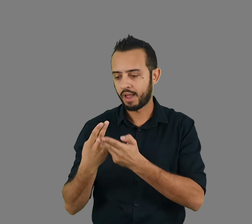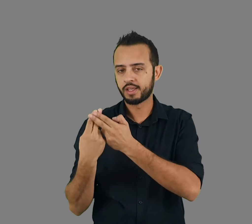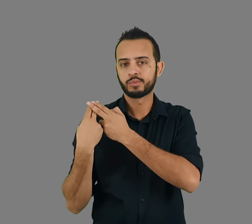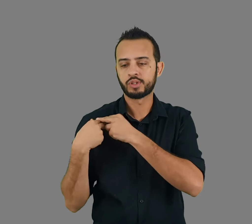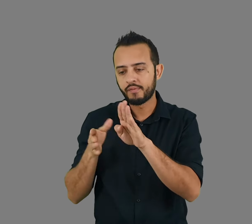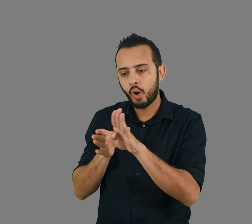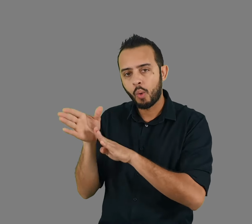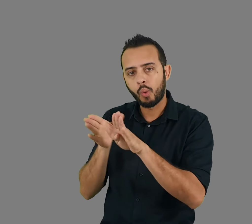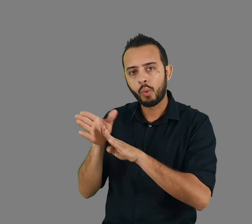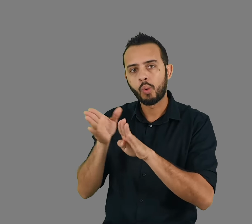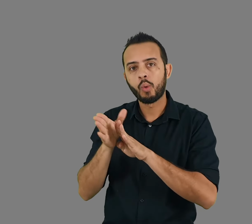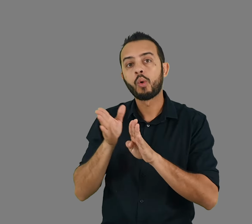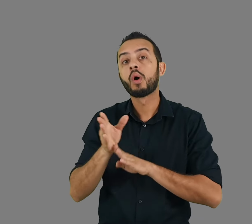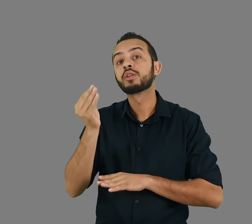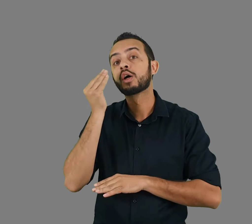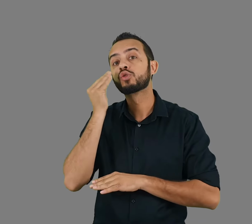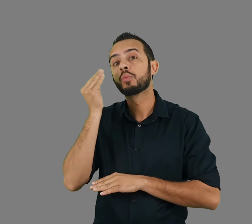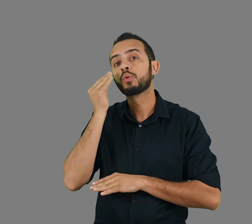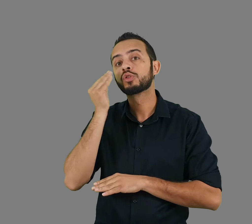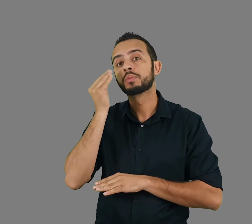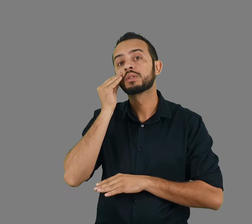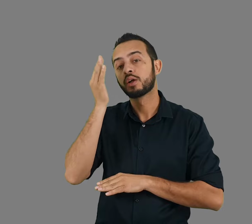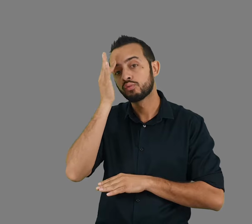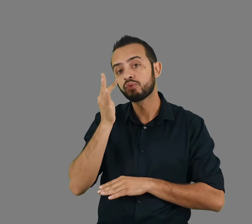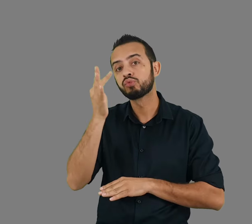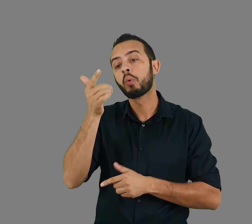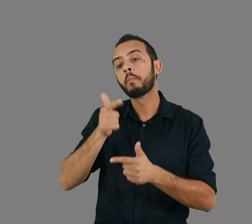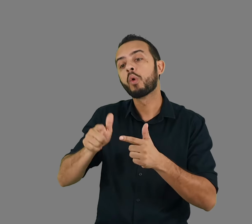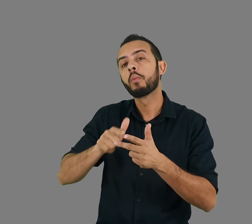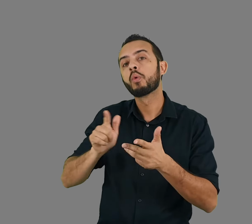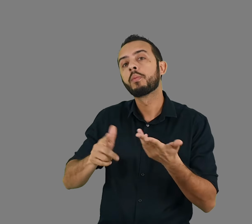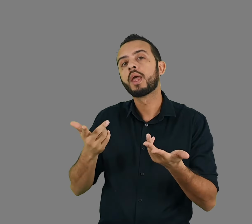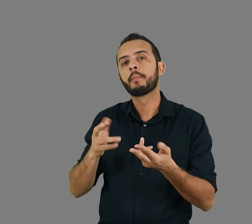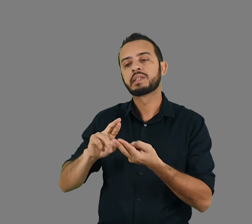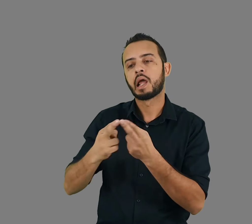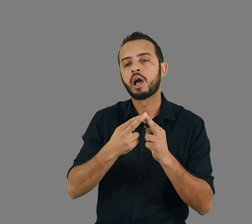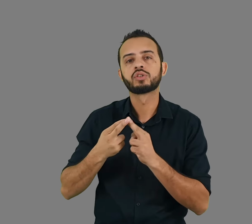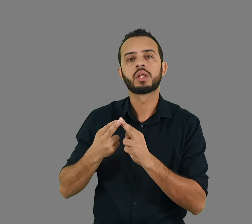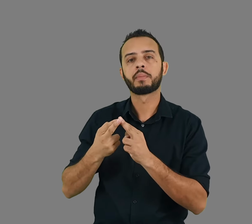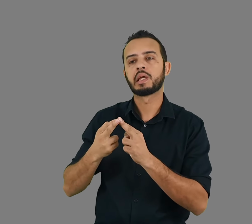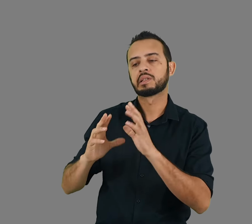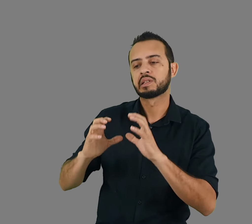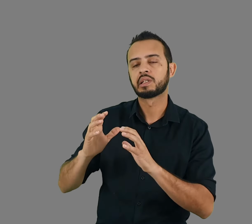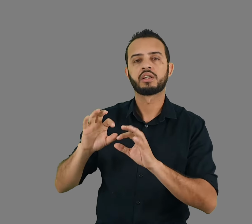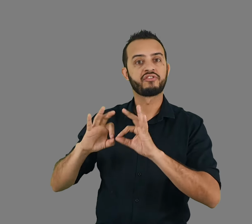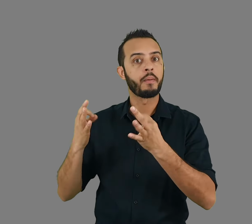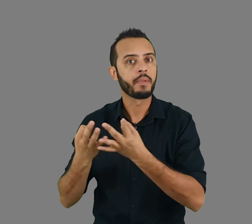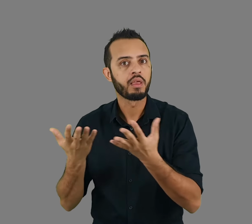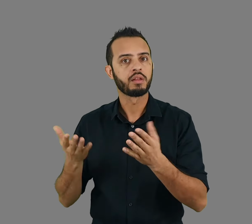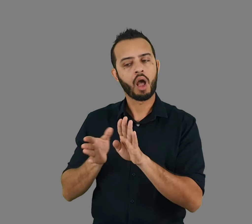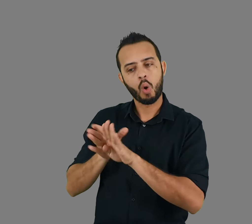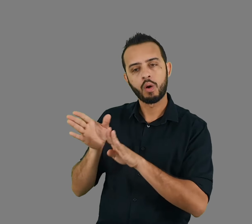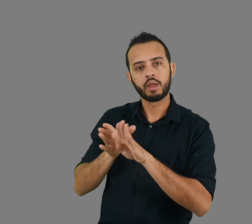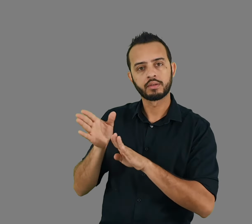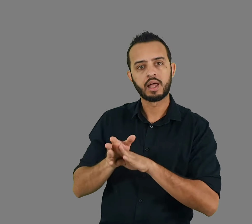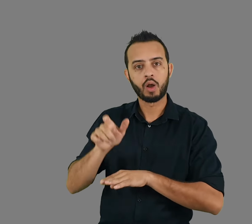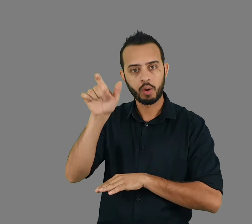às perspectivas, possibilidades, problemas de relacionamento social e familiar com as pessoas surdas, com